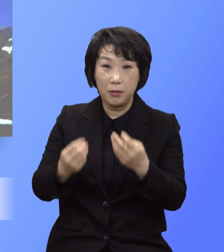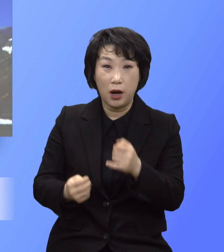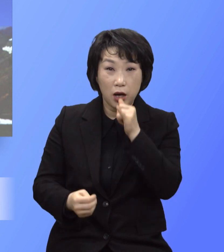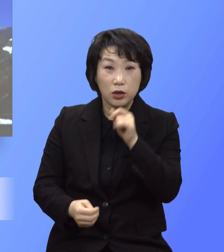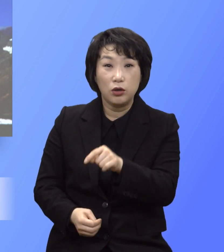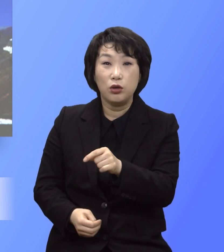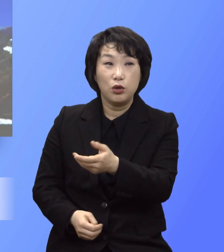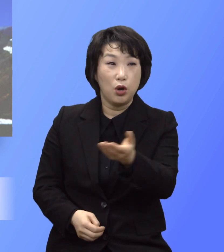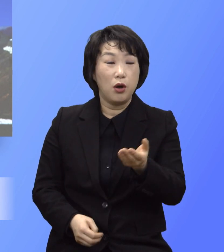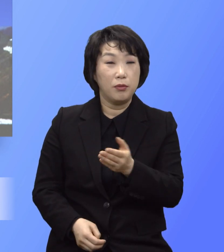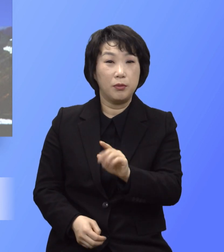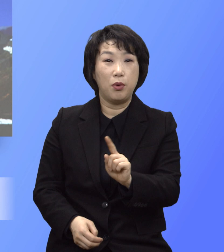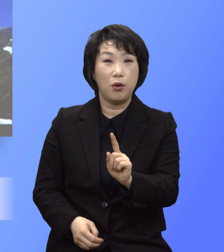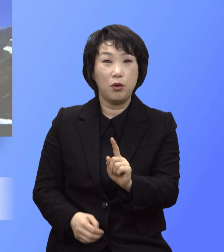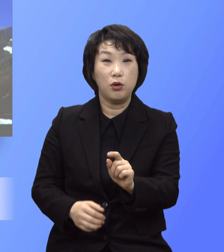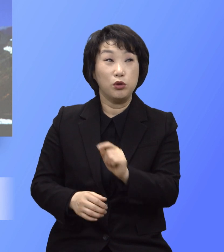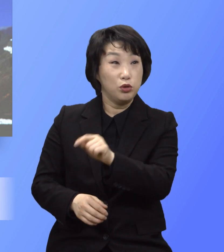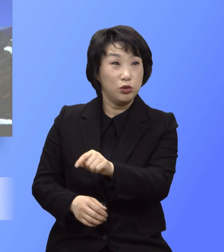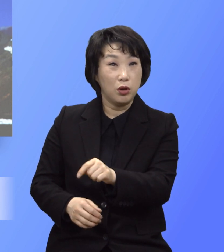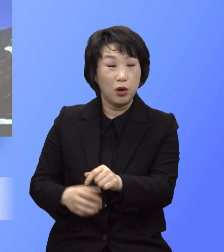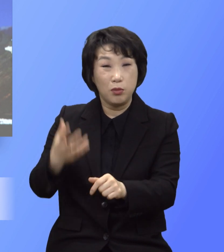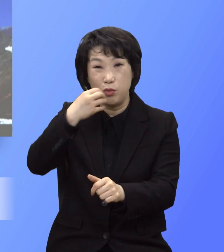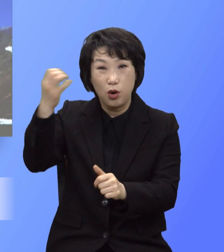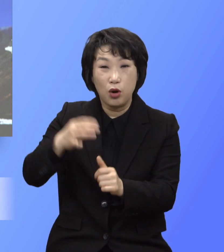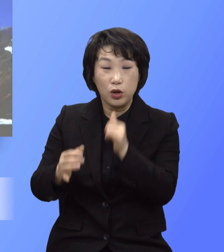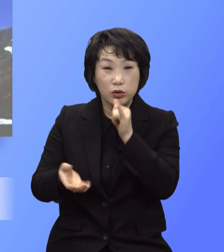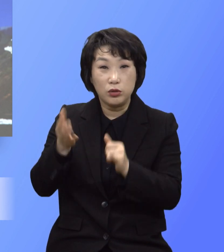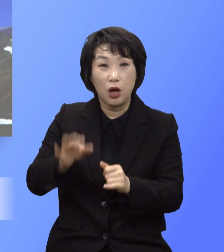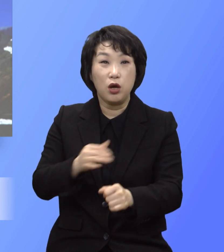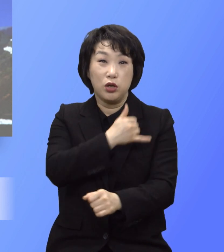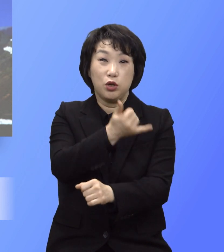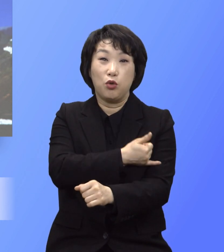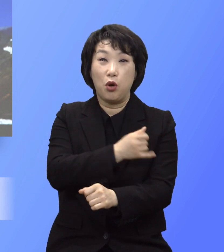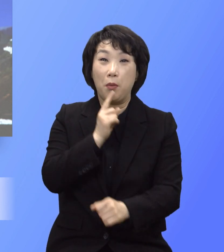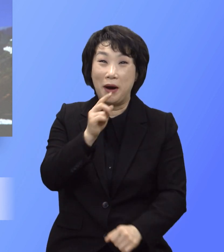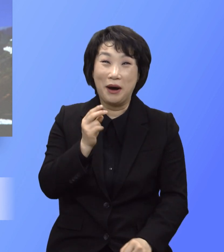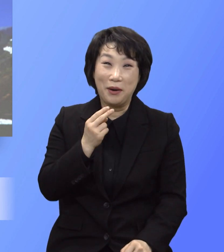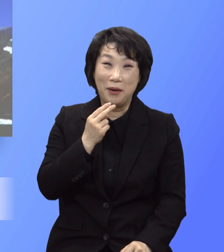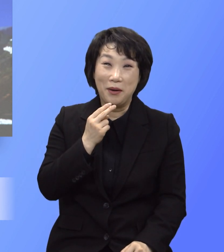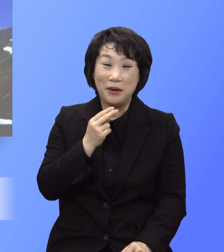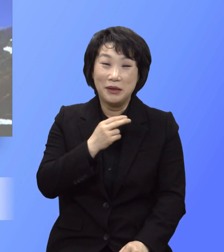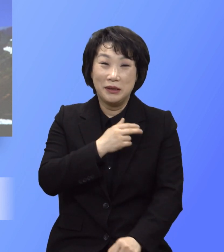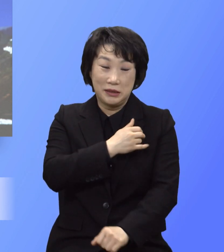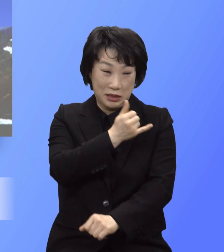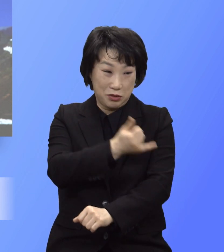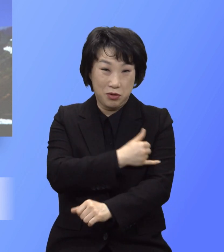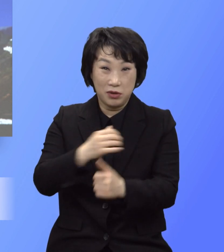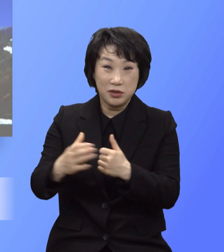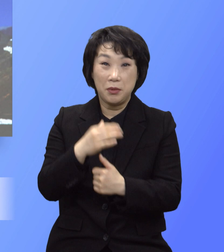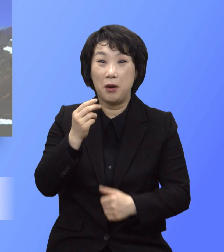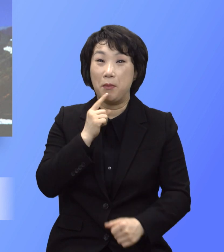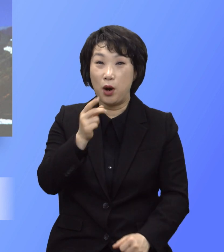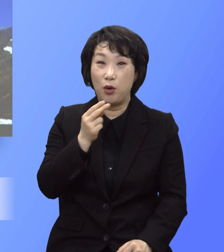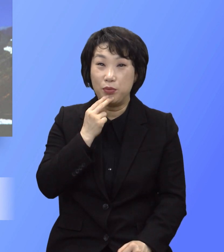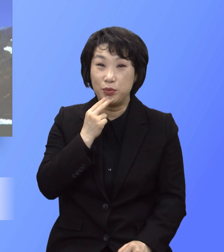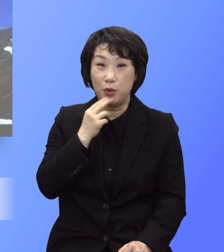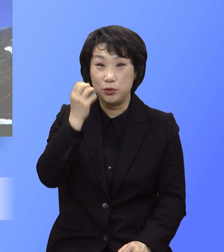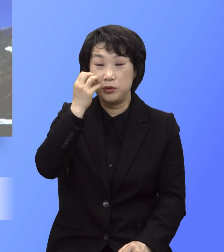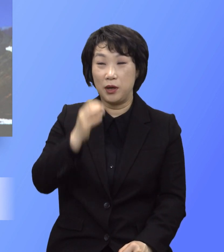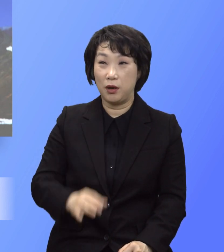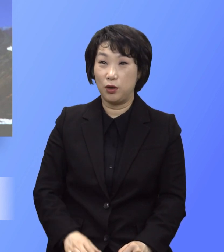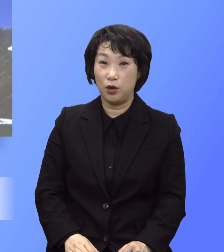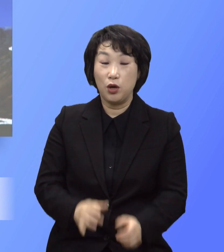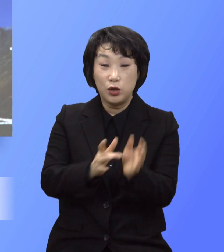이런 것은 인권에 해당되지 않습니다. 신기하죠. 예, 예수 믿으라고 했다고